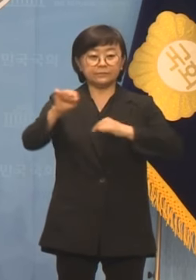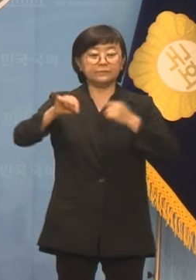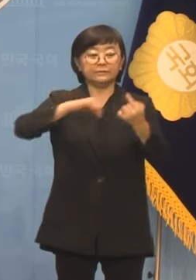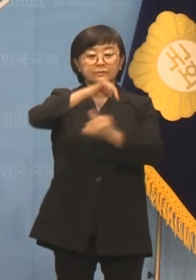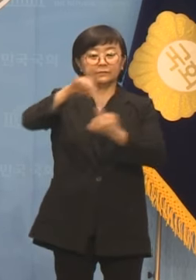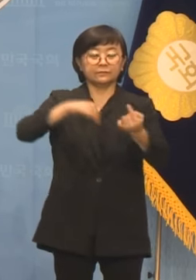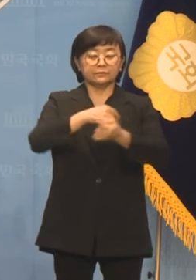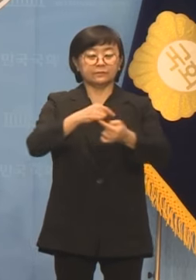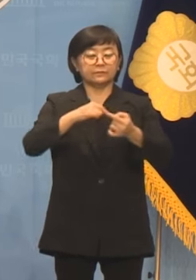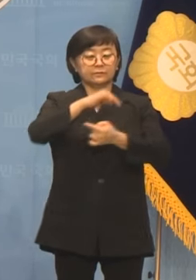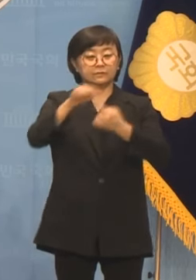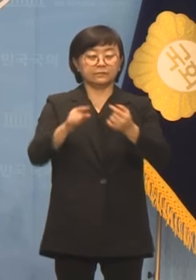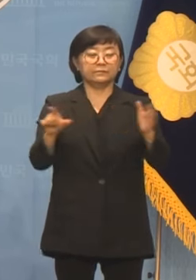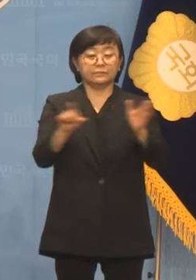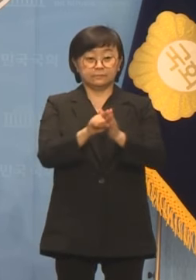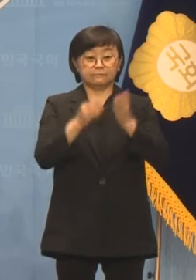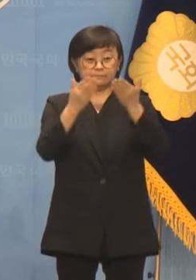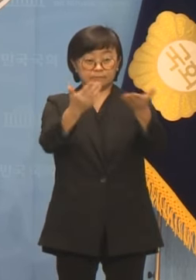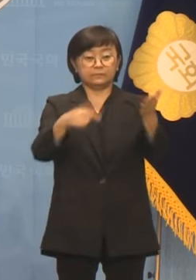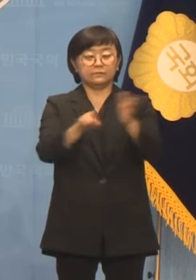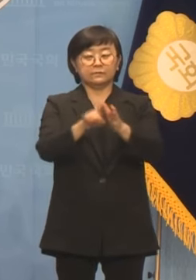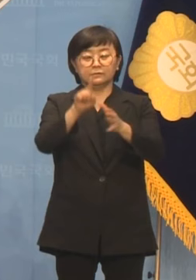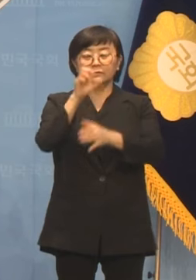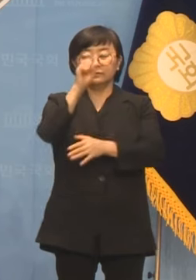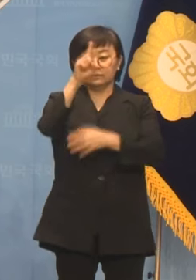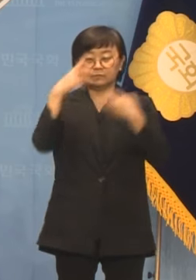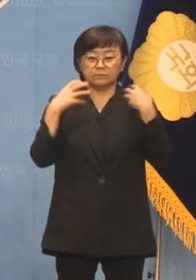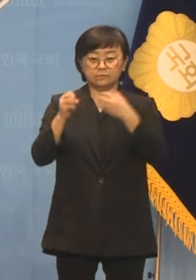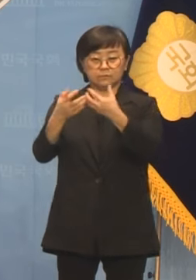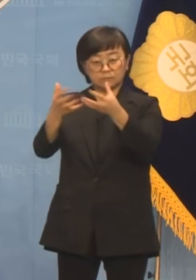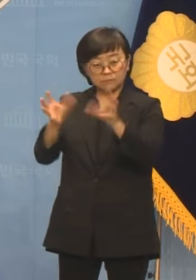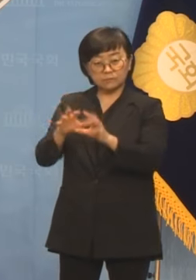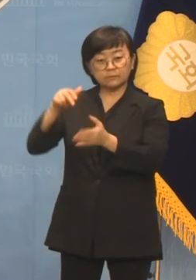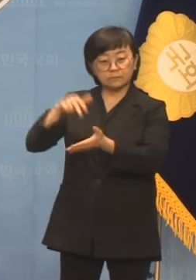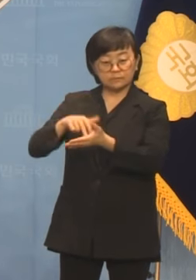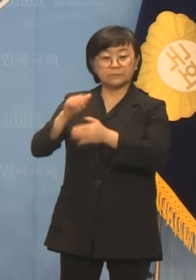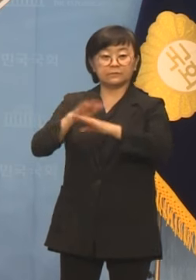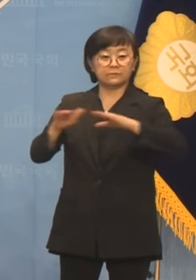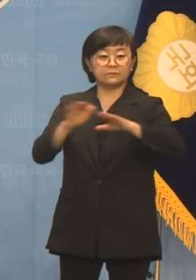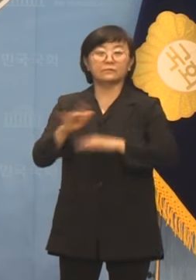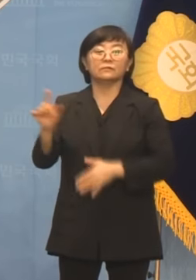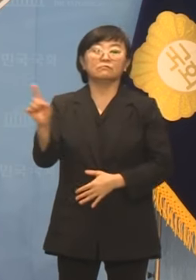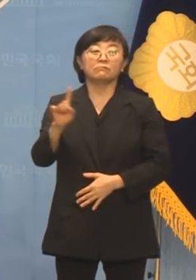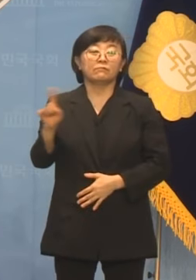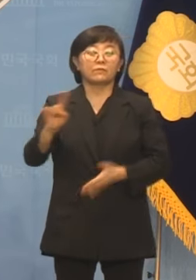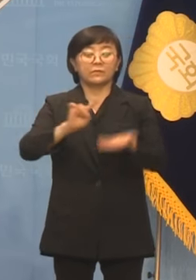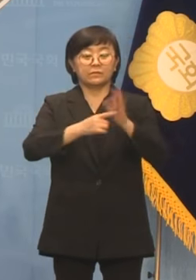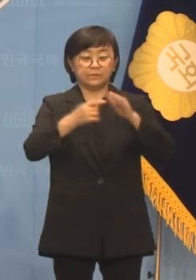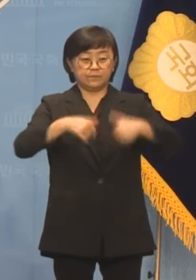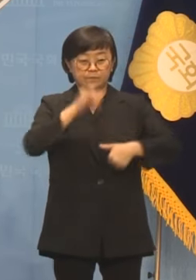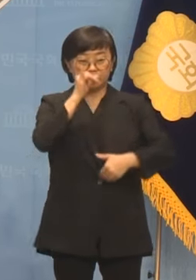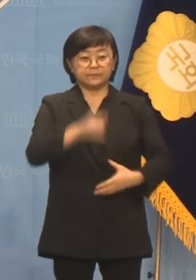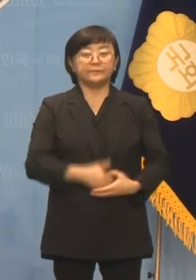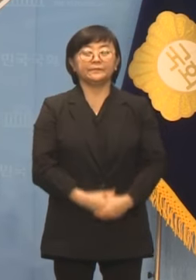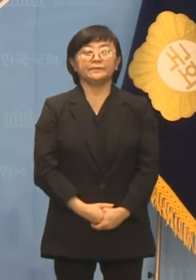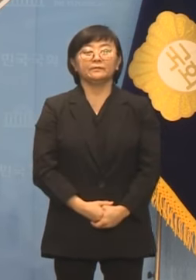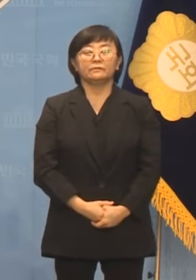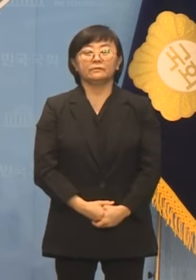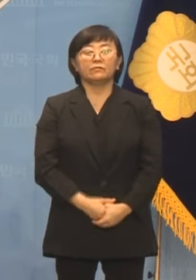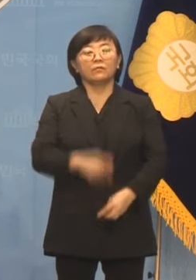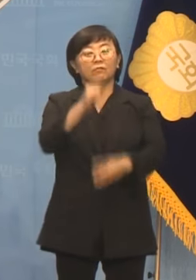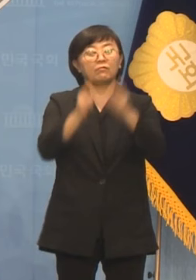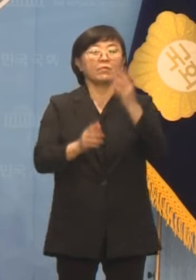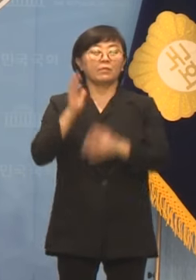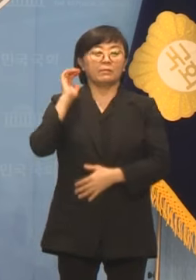대한 신뢰를 드리기 위해서 정부 여당이 마땅히 취해야 할 조치는 무엇인지도 밝히십시오.